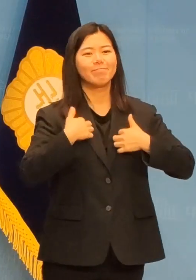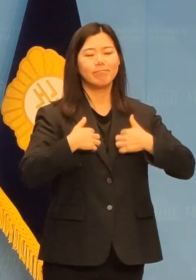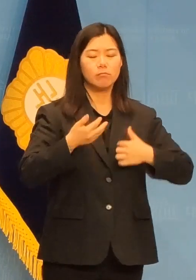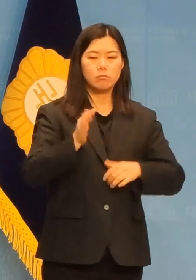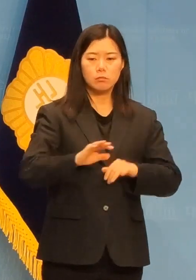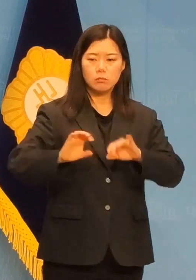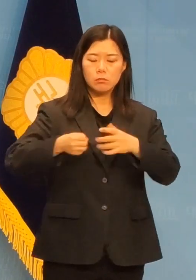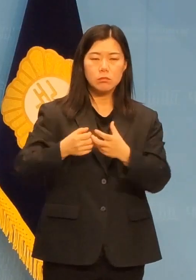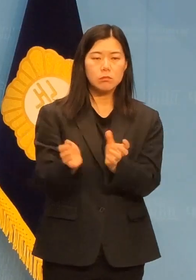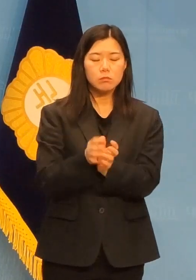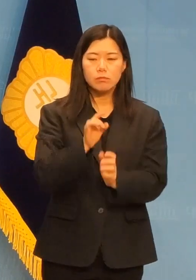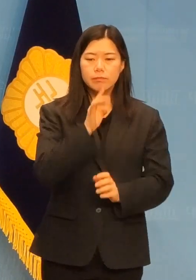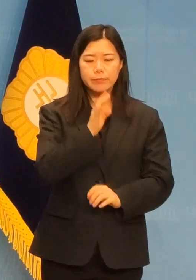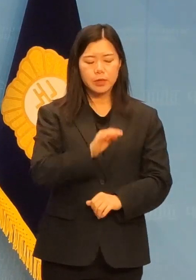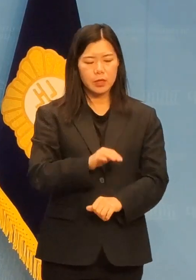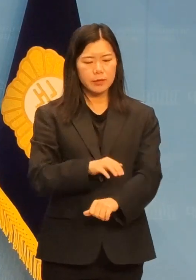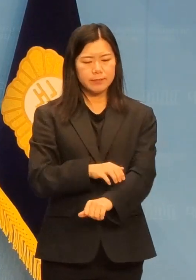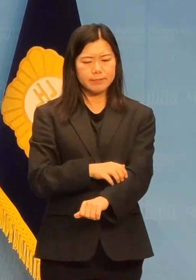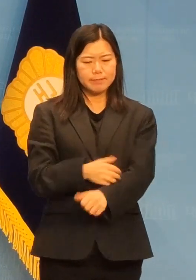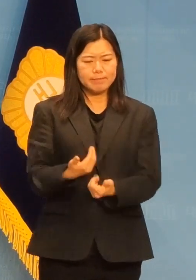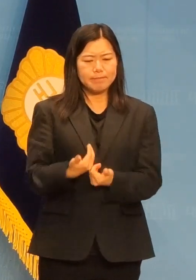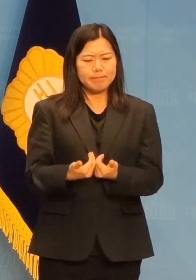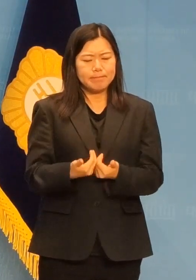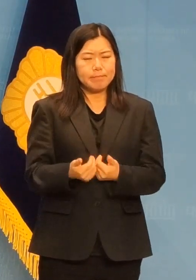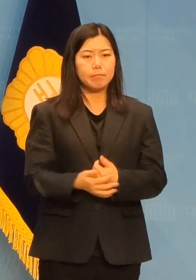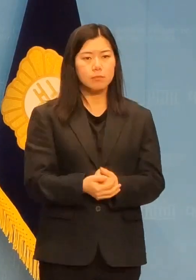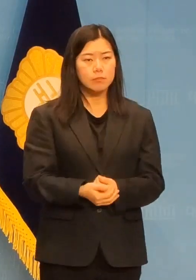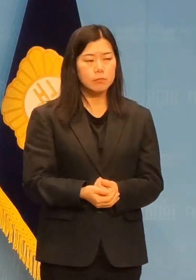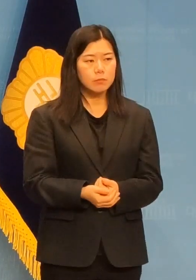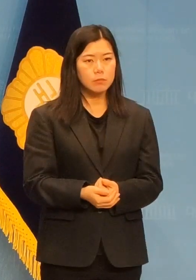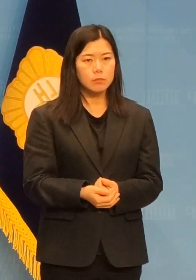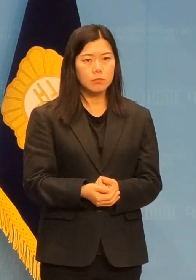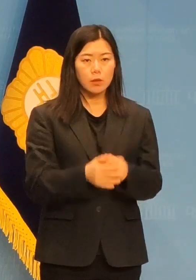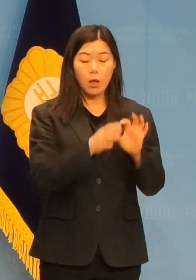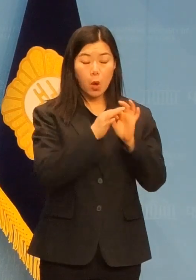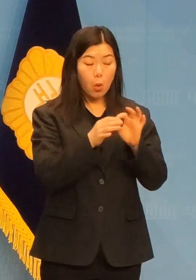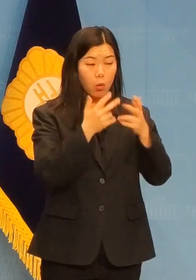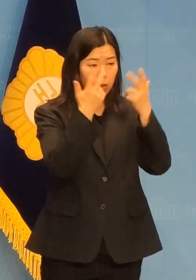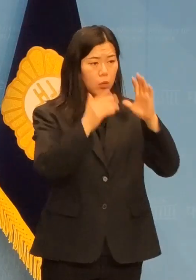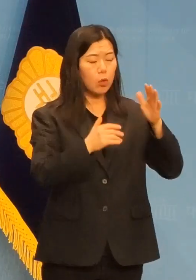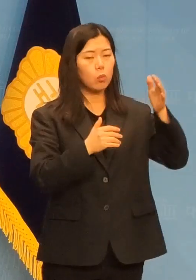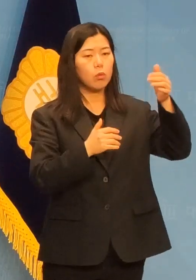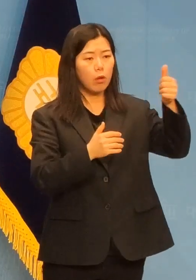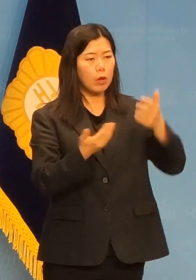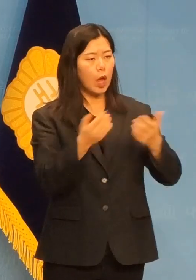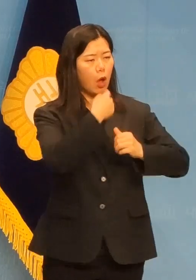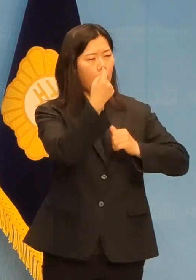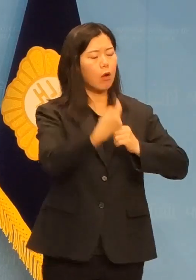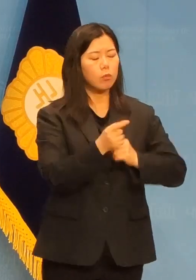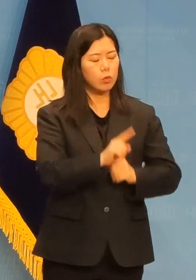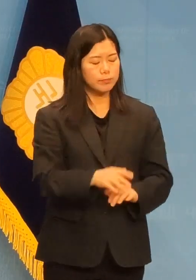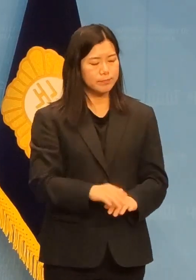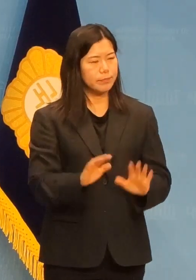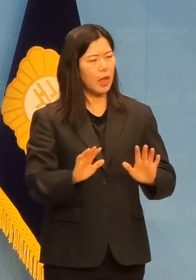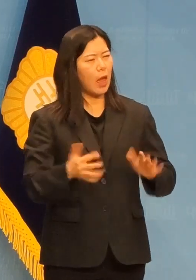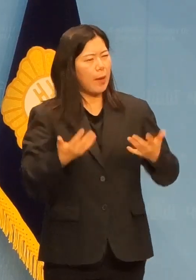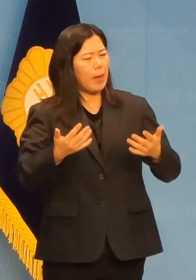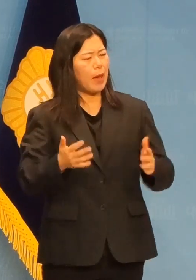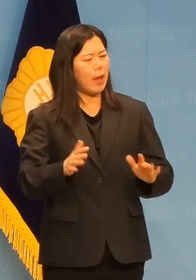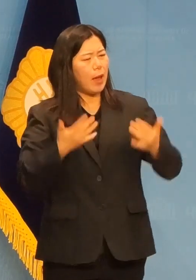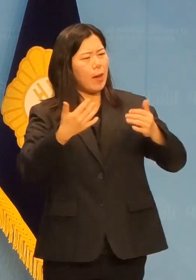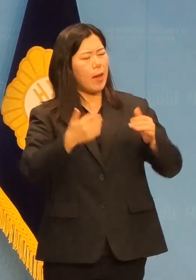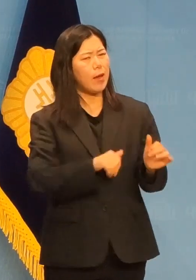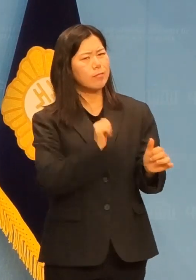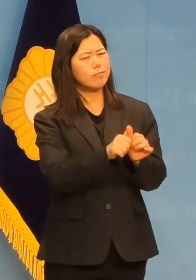유독 국민의힘만 불편한가 봅니다. 연일 대통령의 업무보고가 가볍다라는 논평과